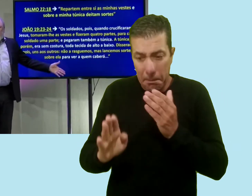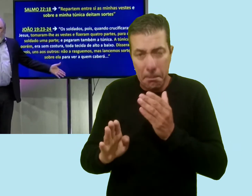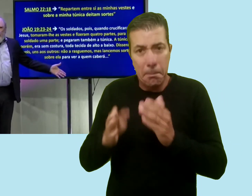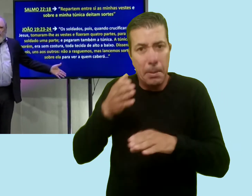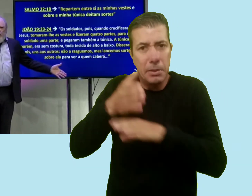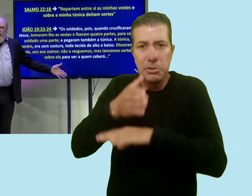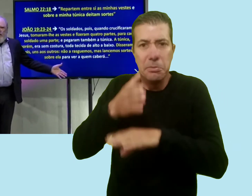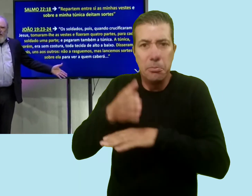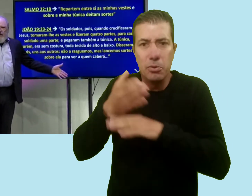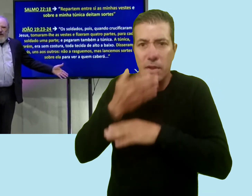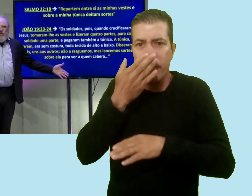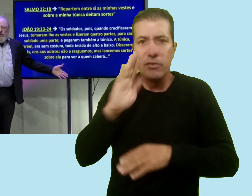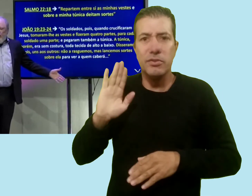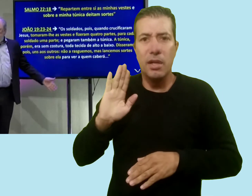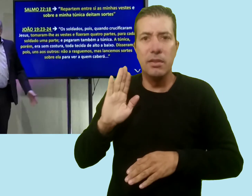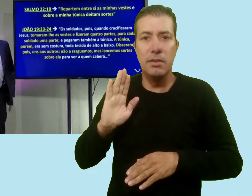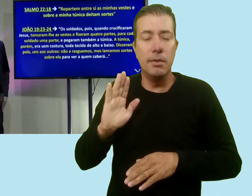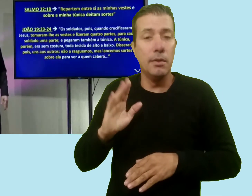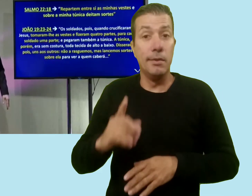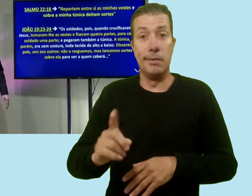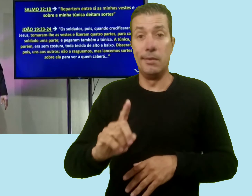da farsa também? É isso?